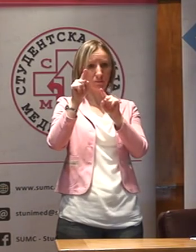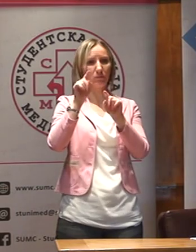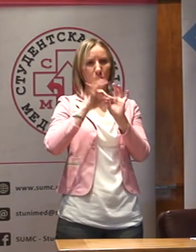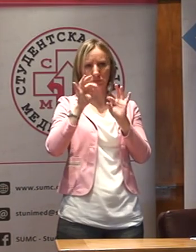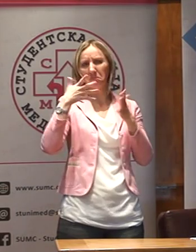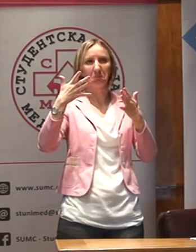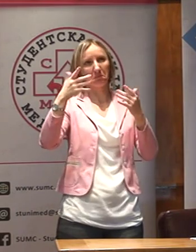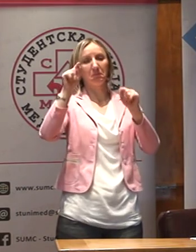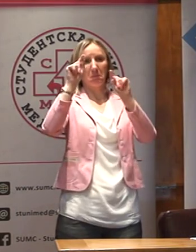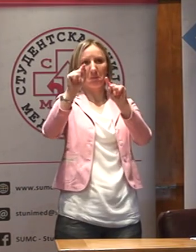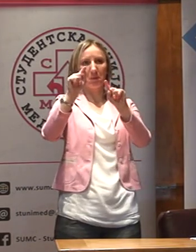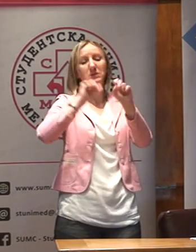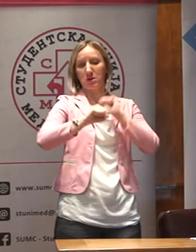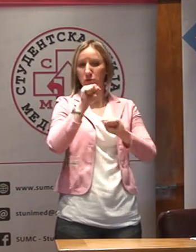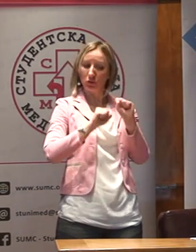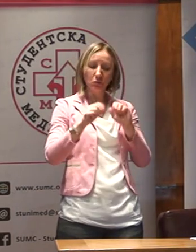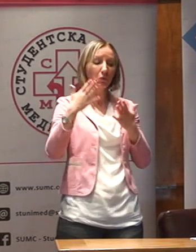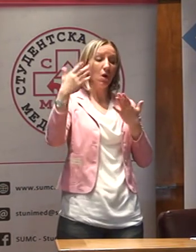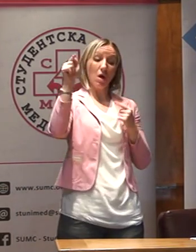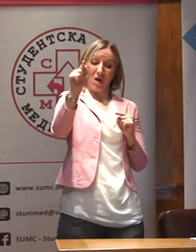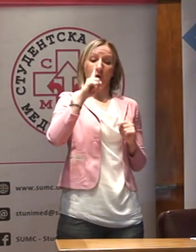zaštitu, osiguranje.